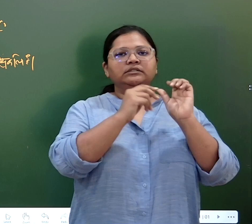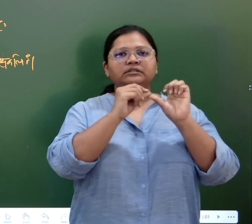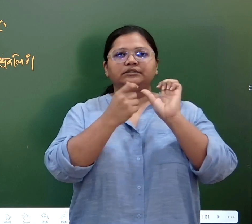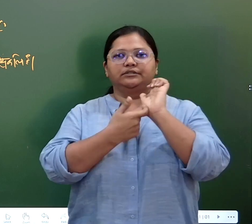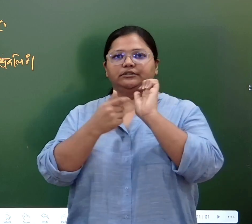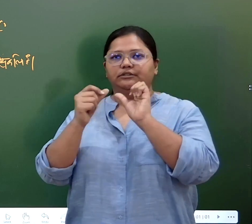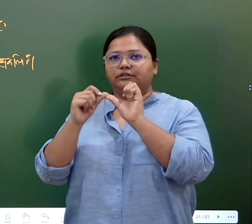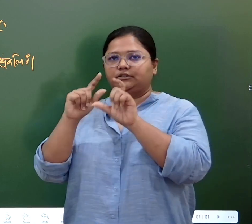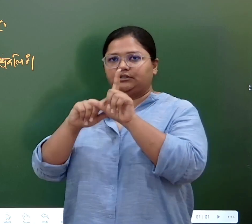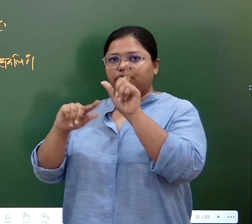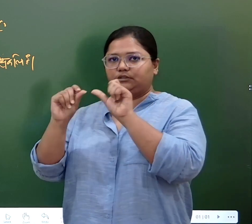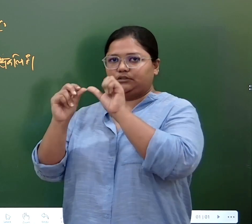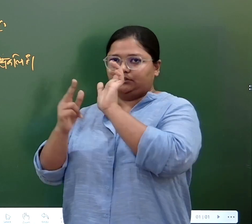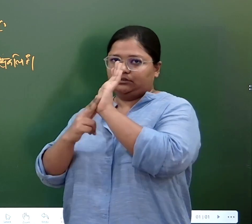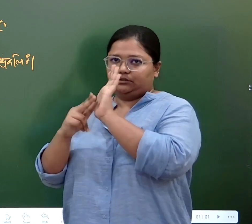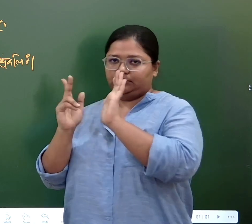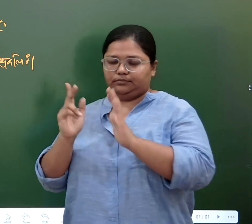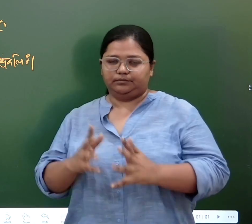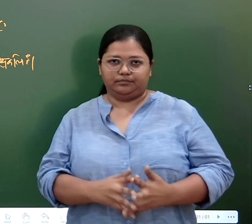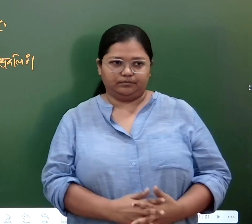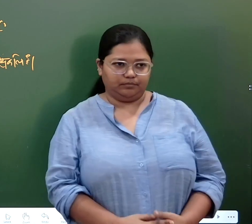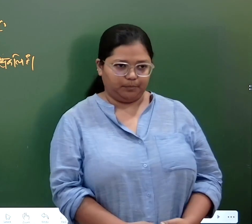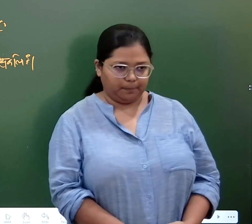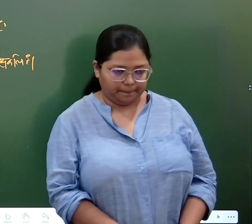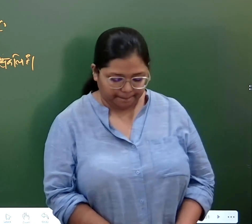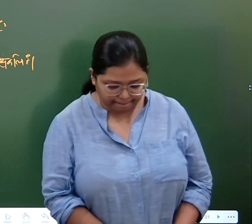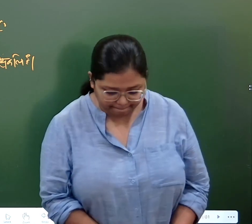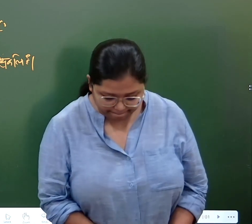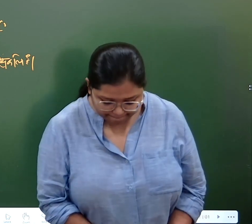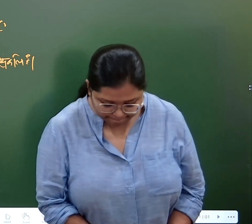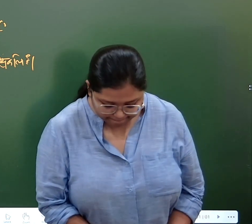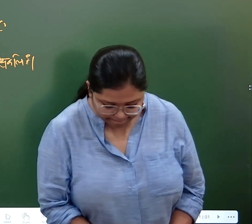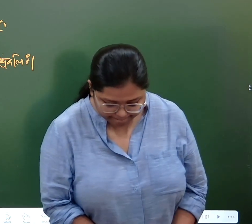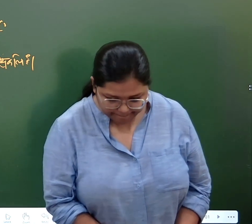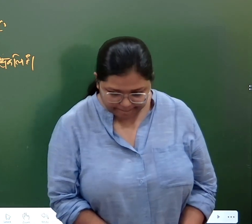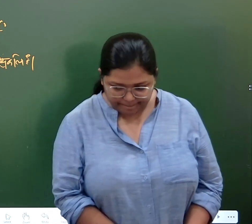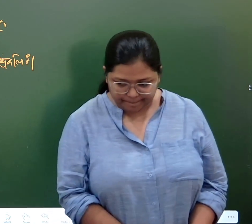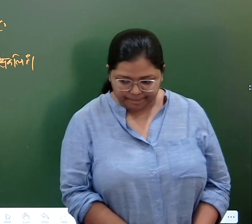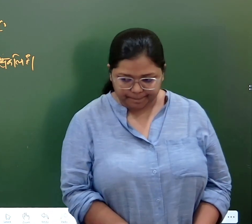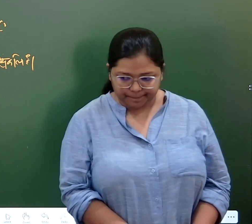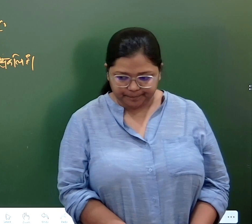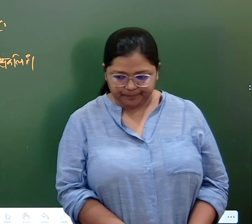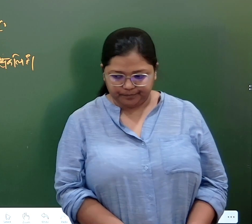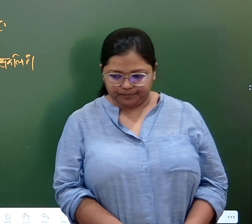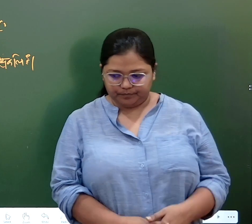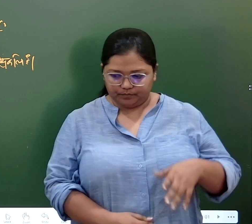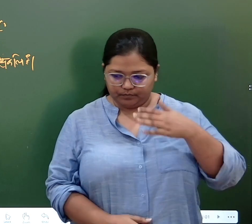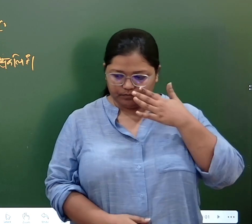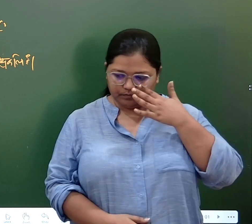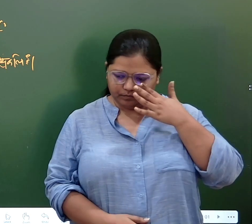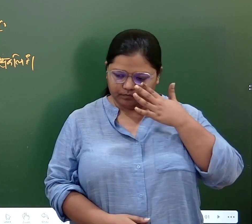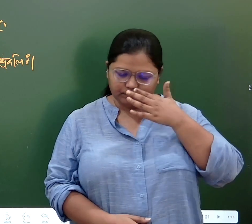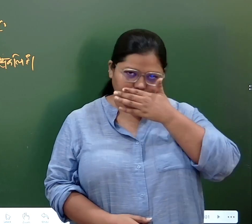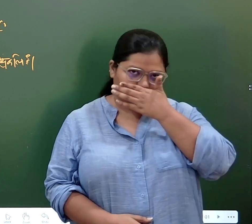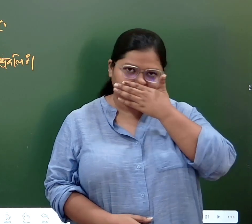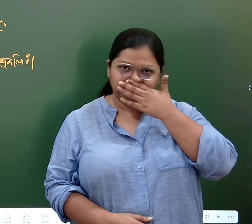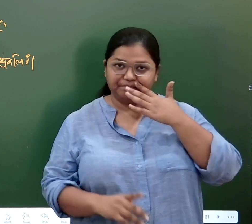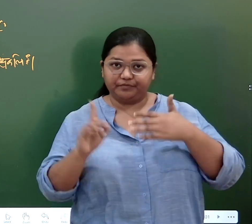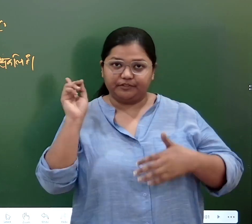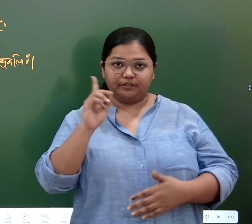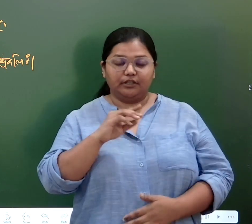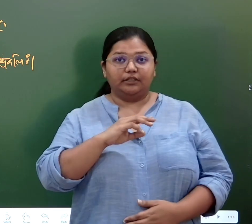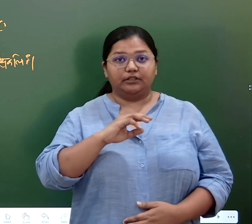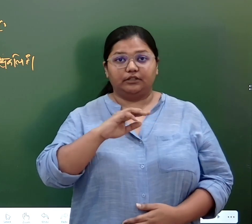भावार्थ नारायण, ठीक। भावार्थ नारायण इनके मराठी भवन आज भी गाए जाते हैं,